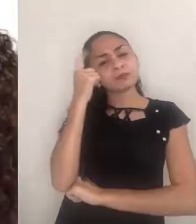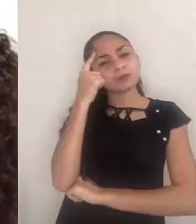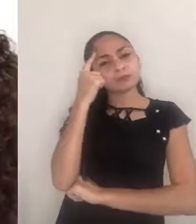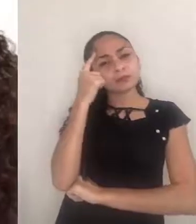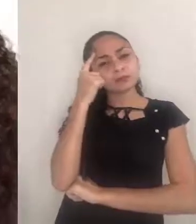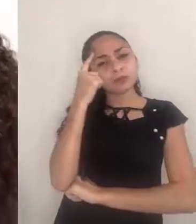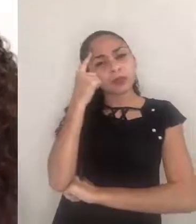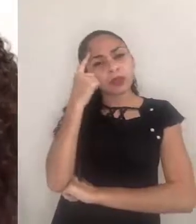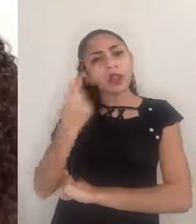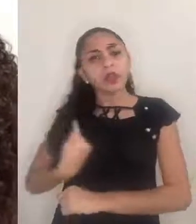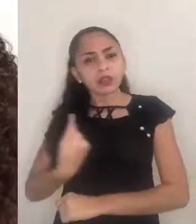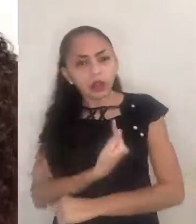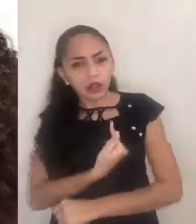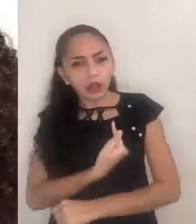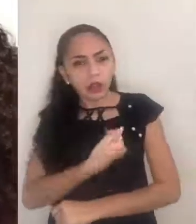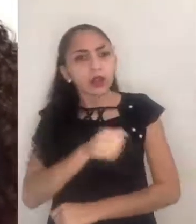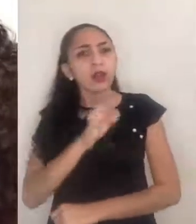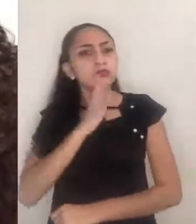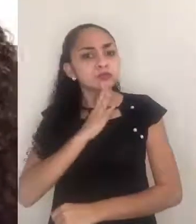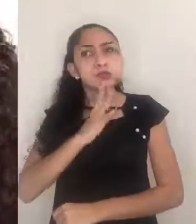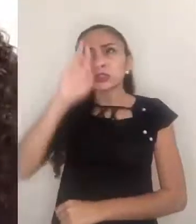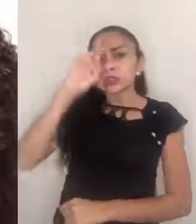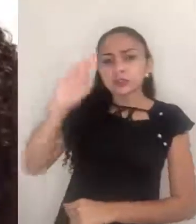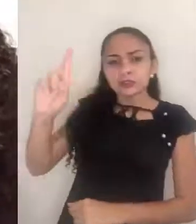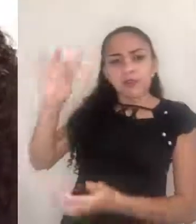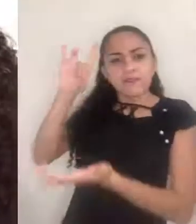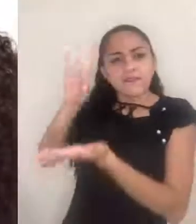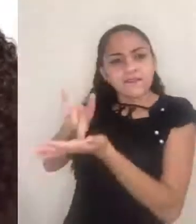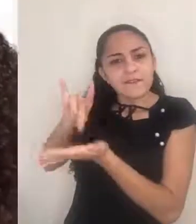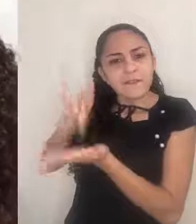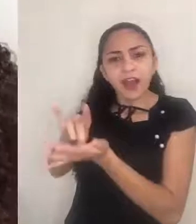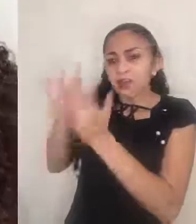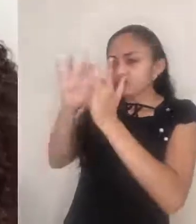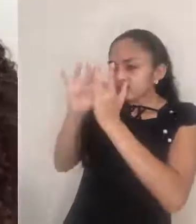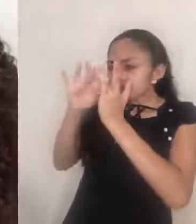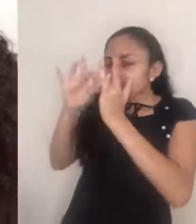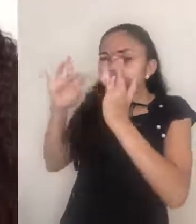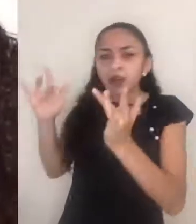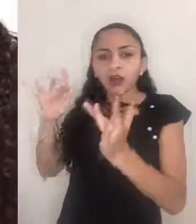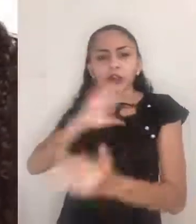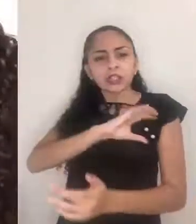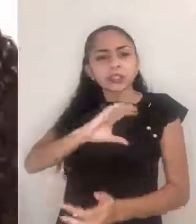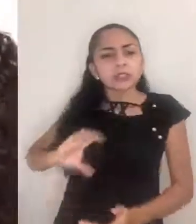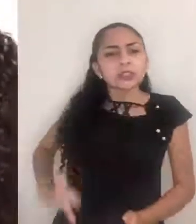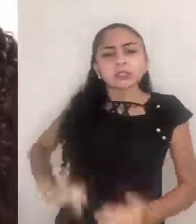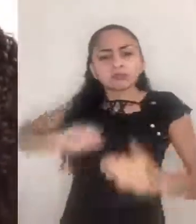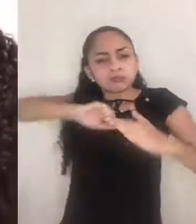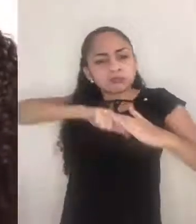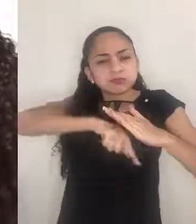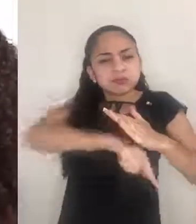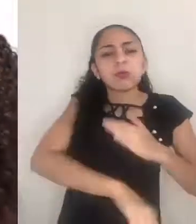refletirmos hoje é: será que nós temos conhecido ao Senhor na essência? Será que nós conhecemos a Cristo na